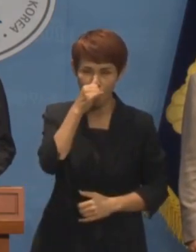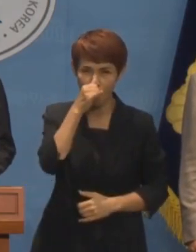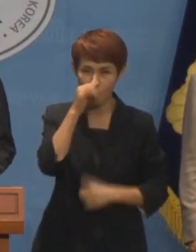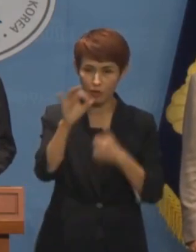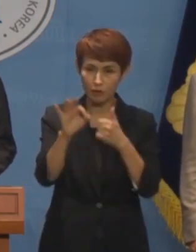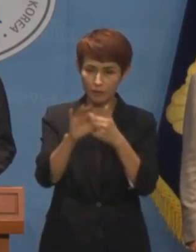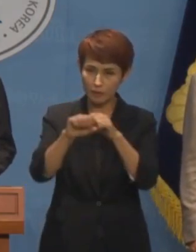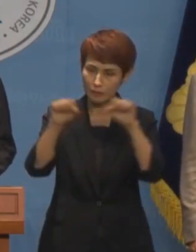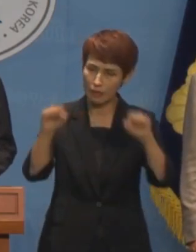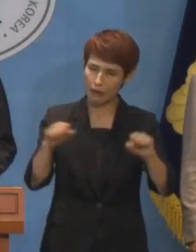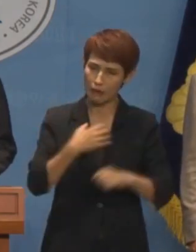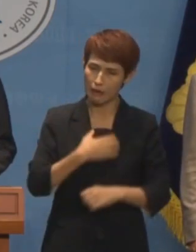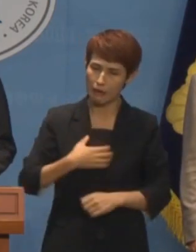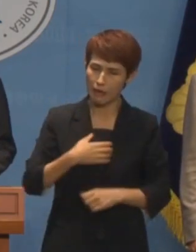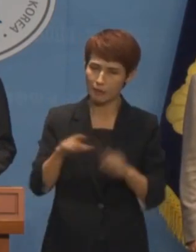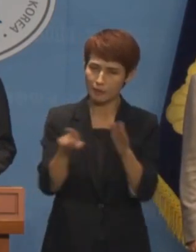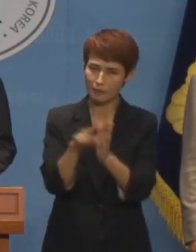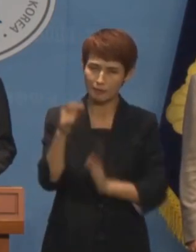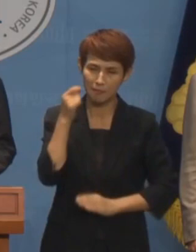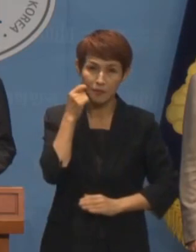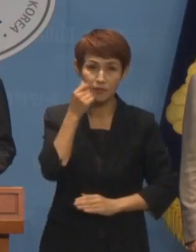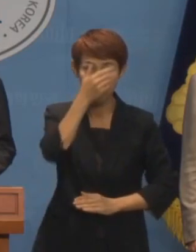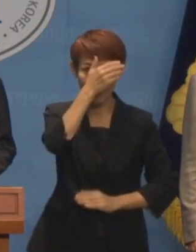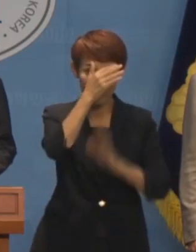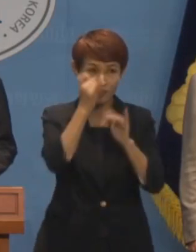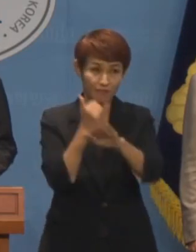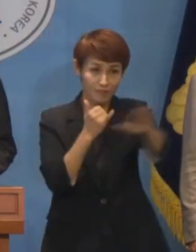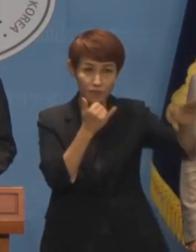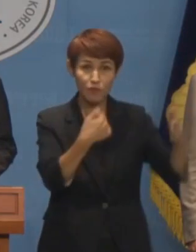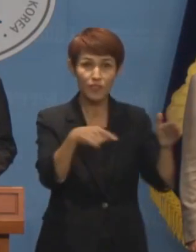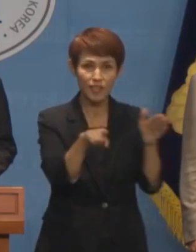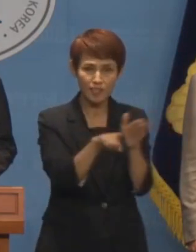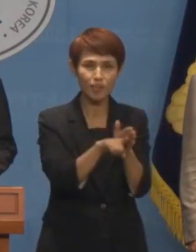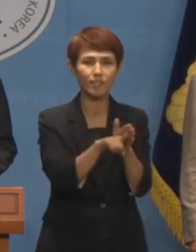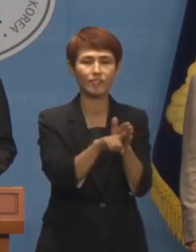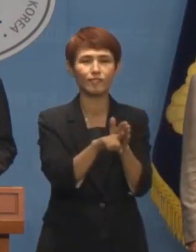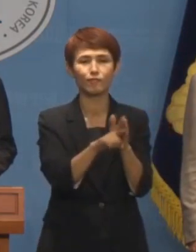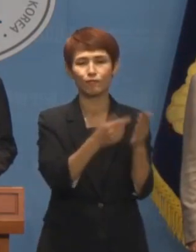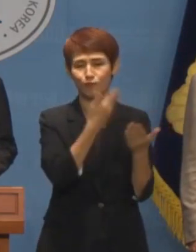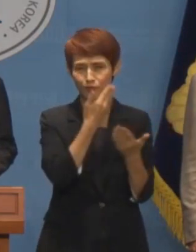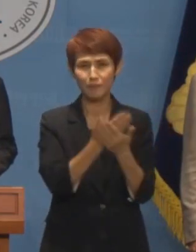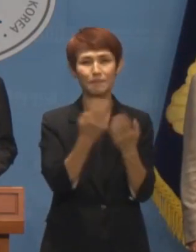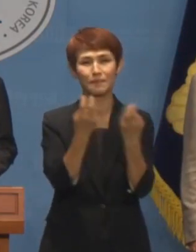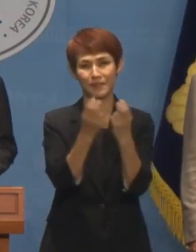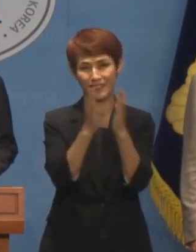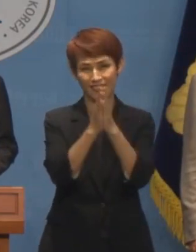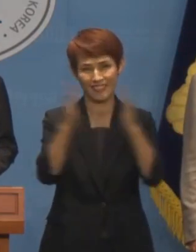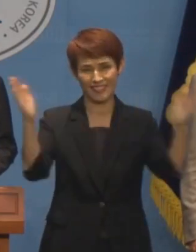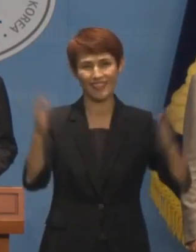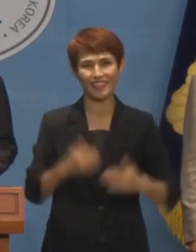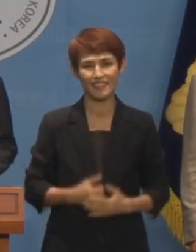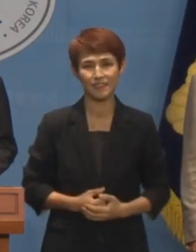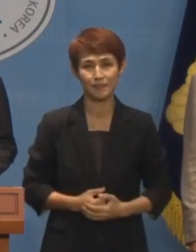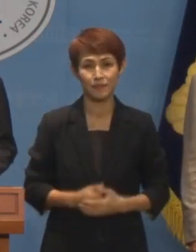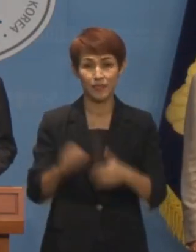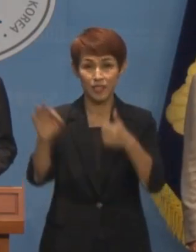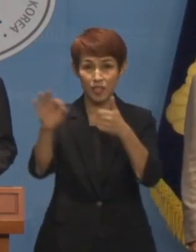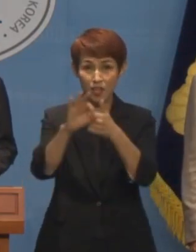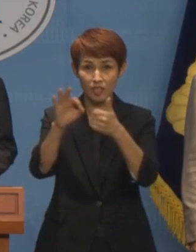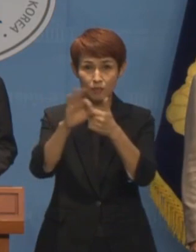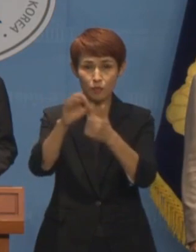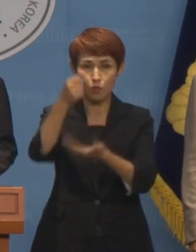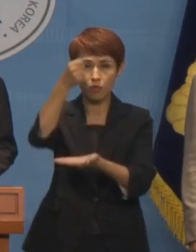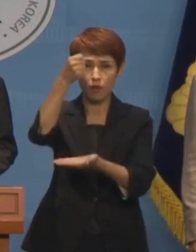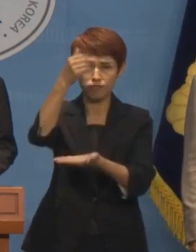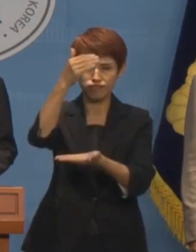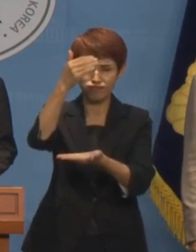상실한 청년, 미래 세대를 위한 빅스텝으로 보여집니다. 연금 재정의 고갈